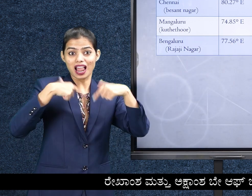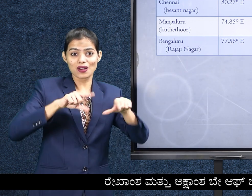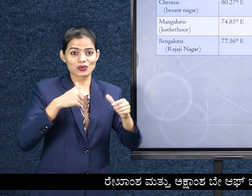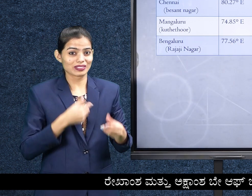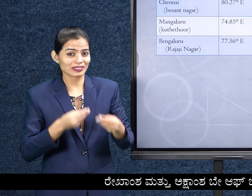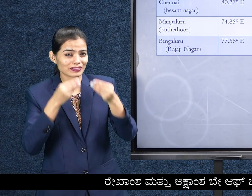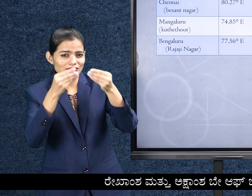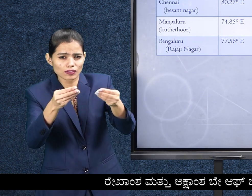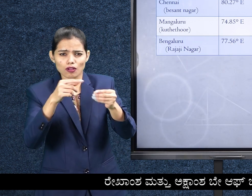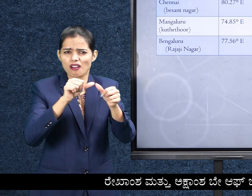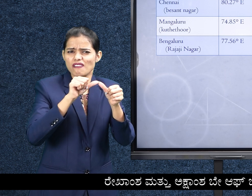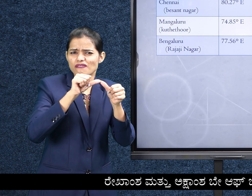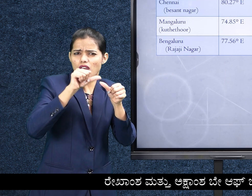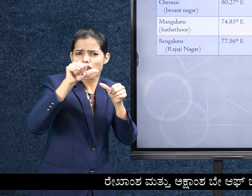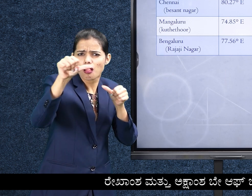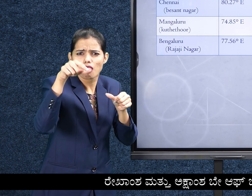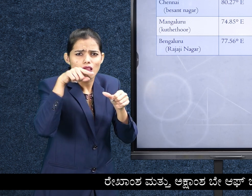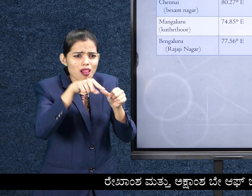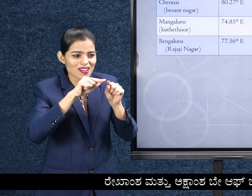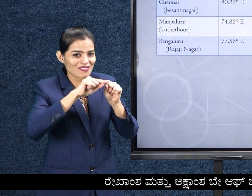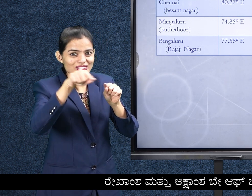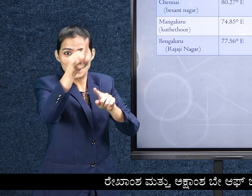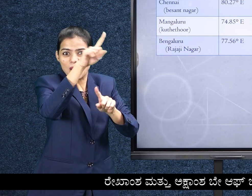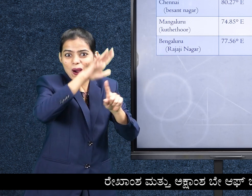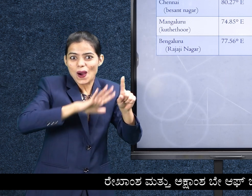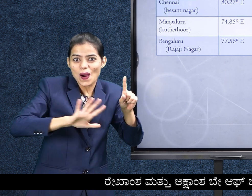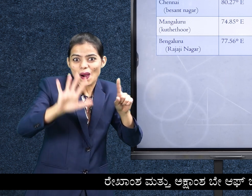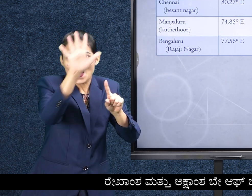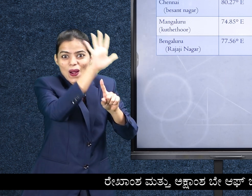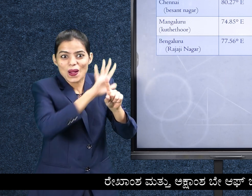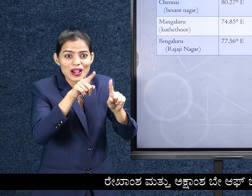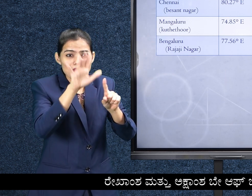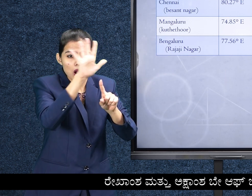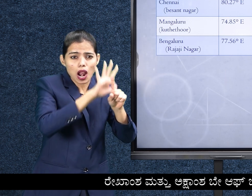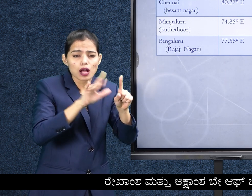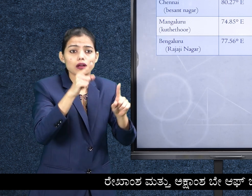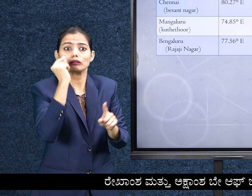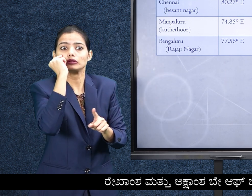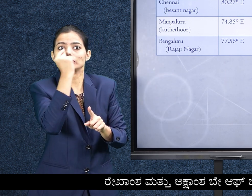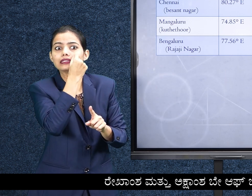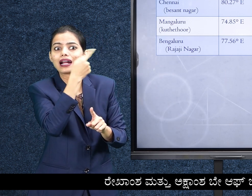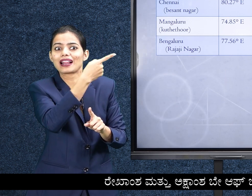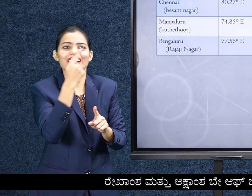ರೇಖಾಂಶ ಮತ್ತು ಅಕ್ಷಾಂಶ ಬೇ ಆಫ್ ಚೆನ್ನೈ 80.27 ಡಿಗ್ರಿ E,